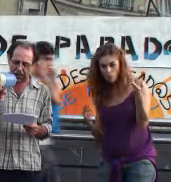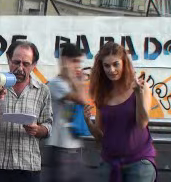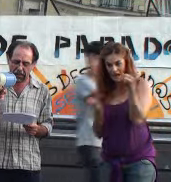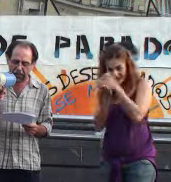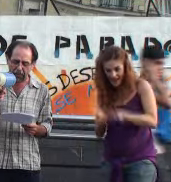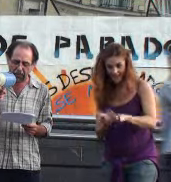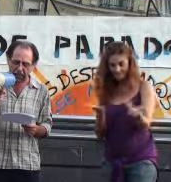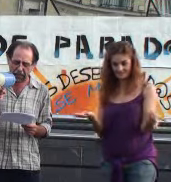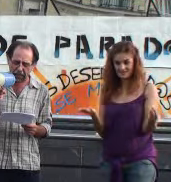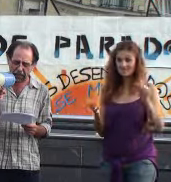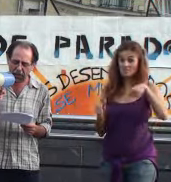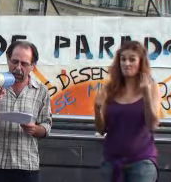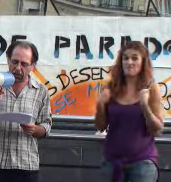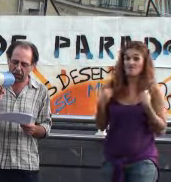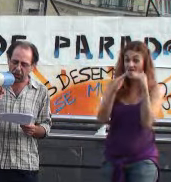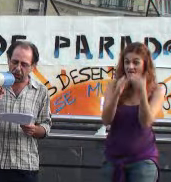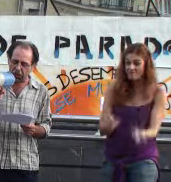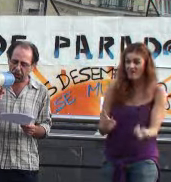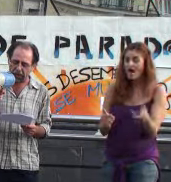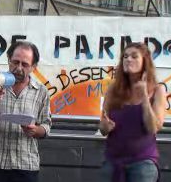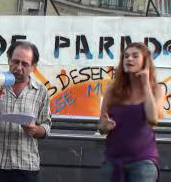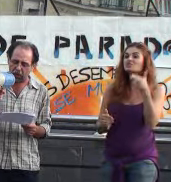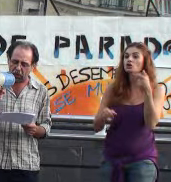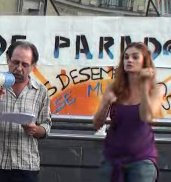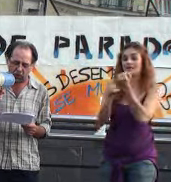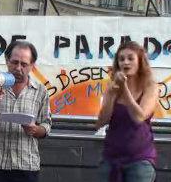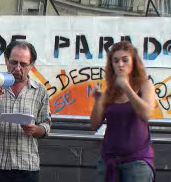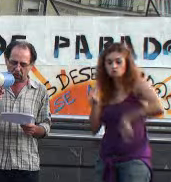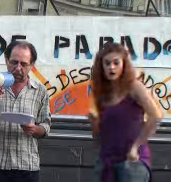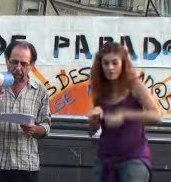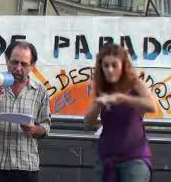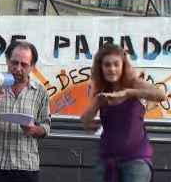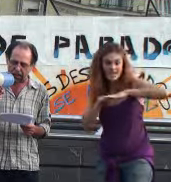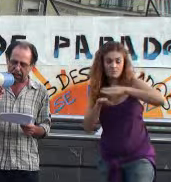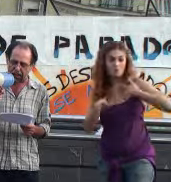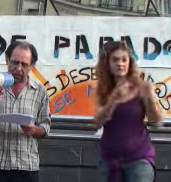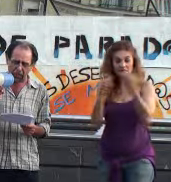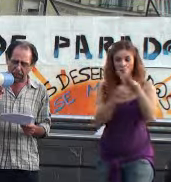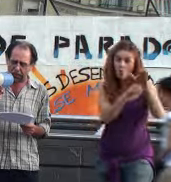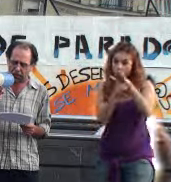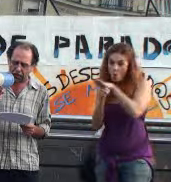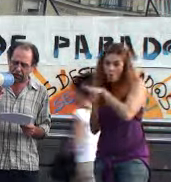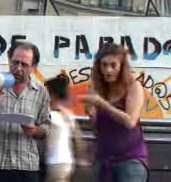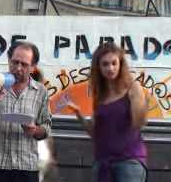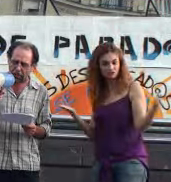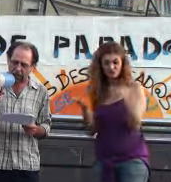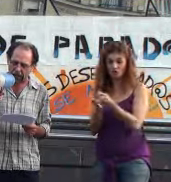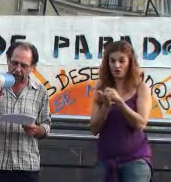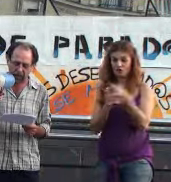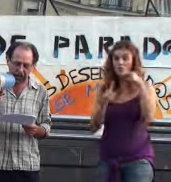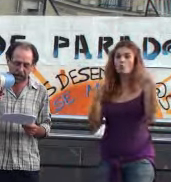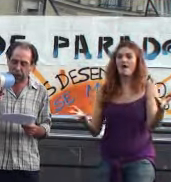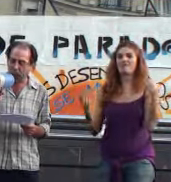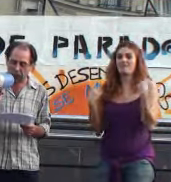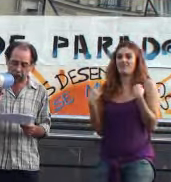gratuitas, a la vivienda, a una pensión y un salario mínimo que cubran todas las necesidades para poder llevar una vida